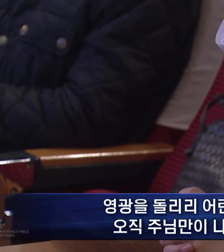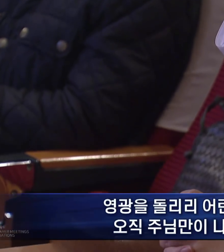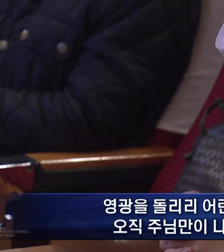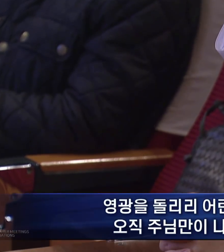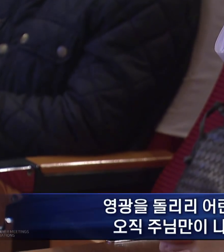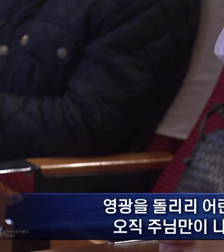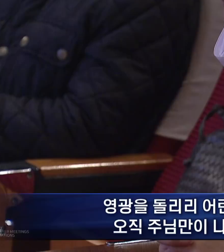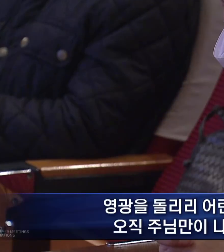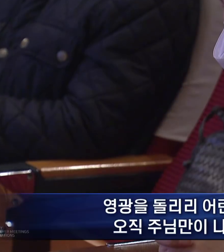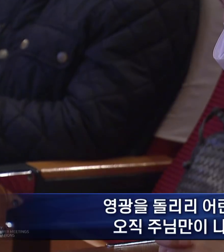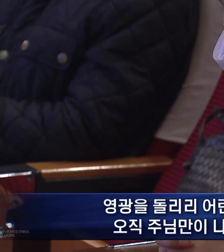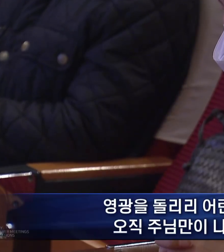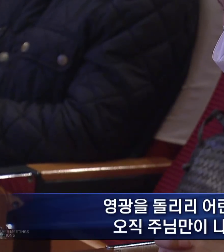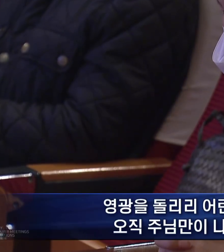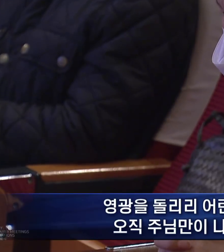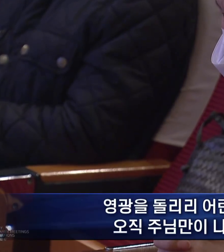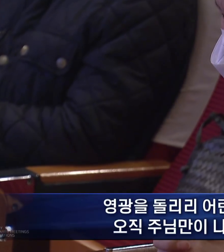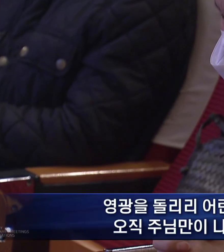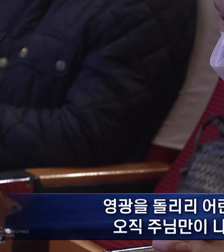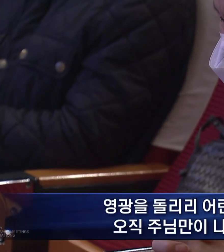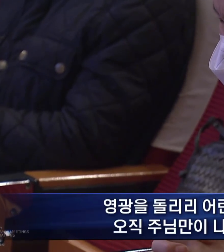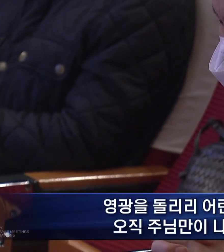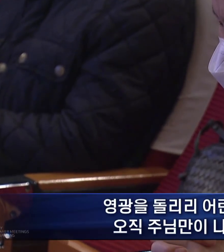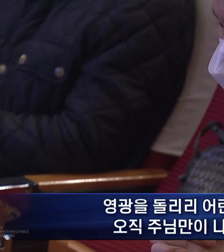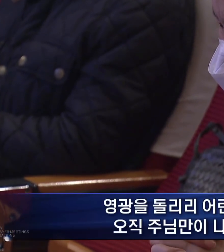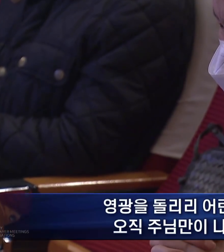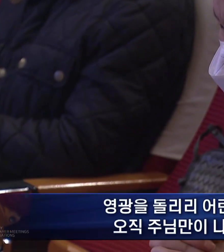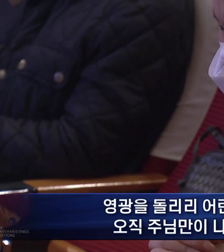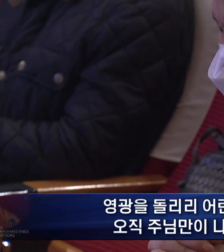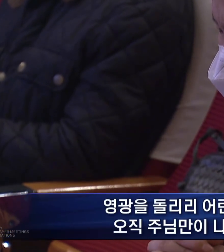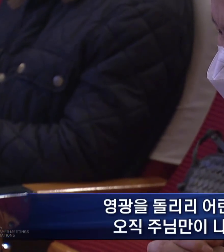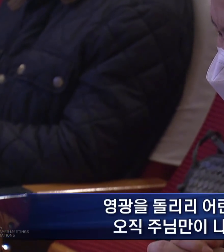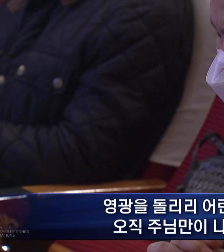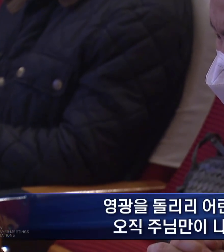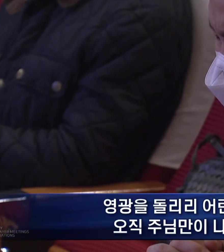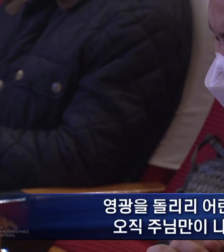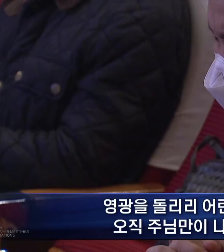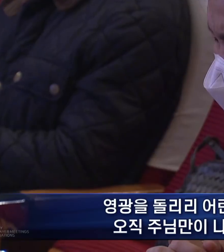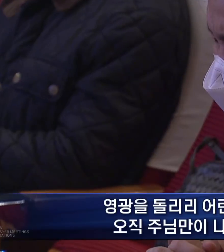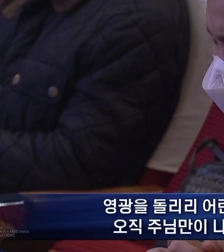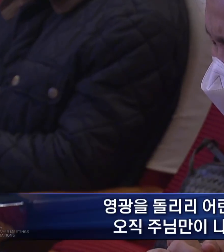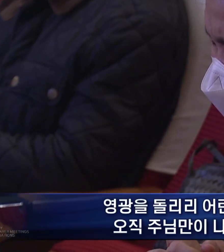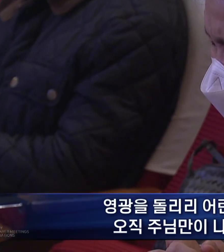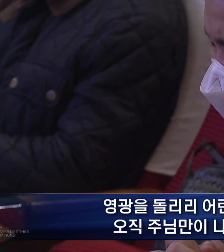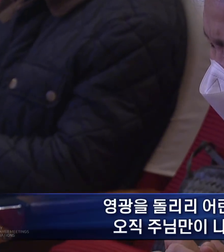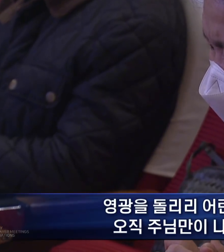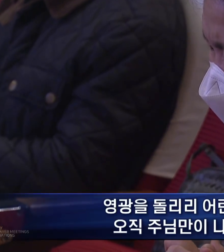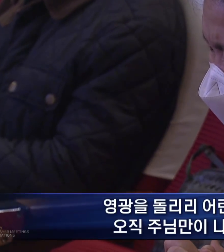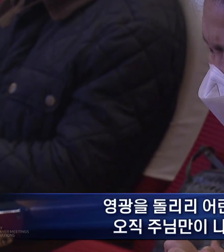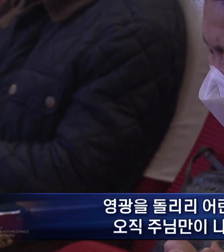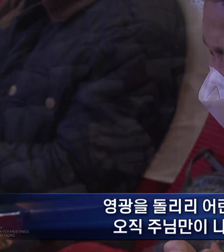예배가 회복되게 하여 주시옵소서. 긍휼이 회복되게 하여 주시옵소서. 다음 세대의 성교가 회복되게 하여